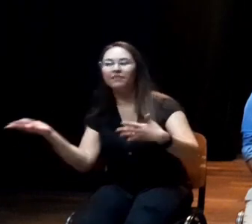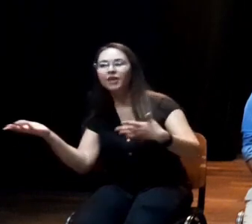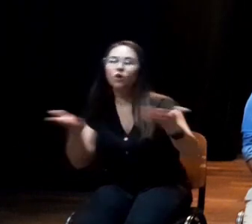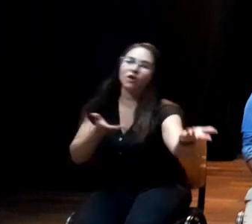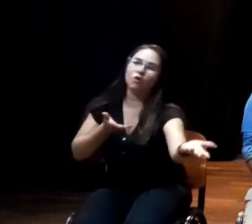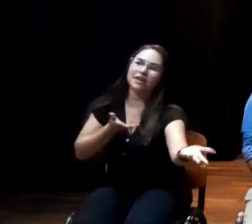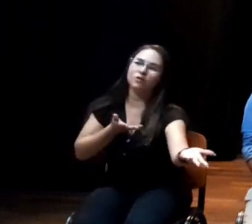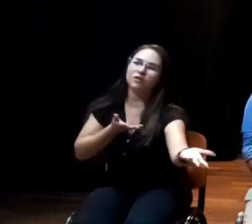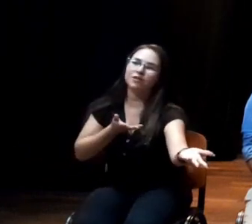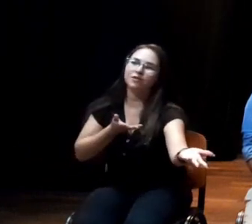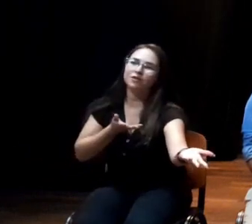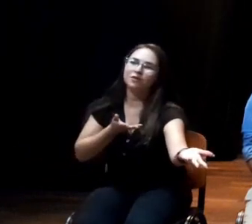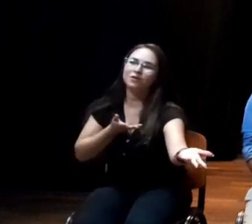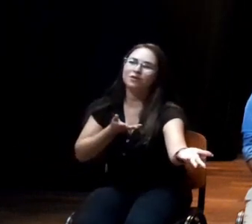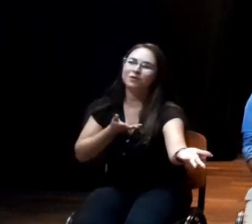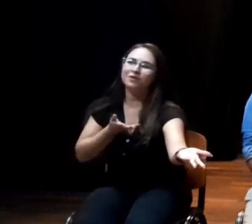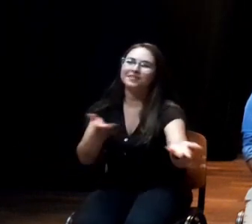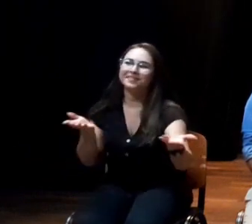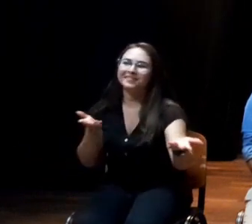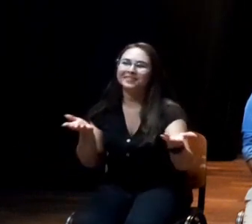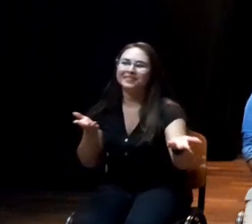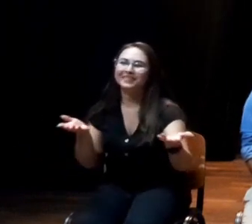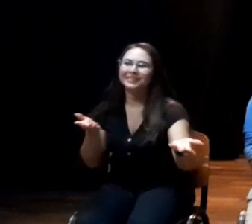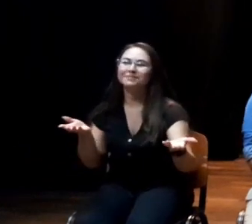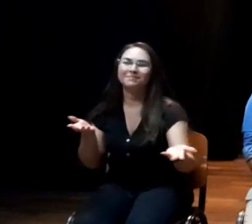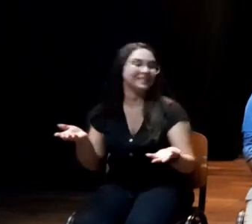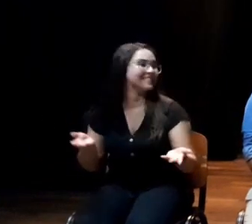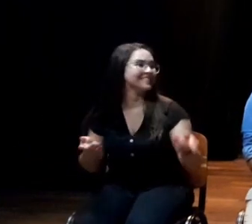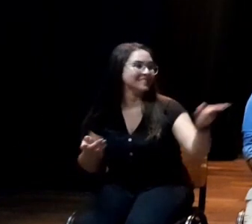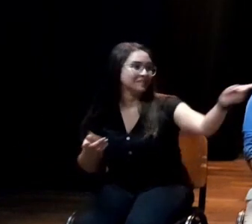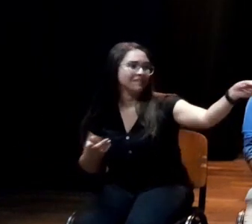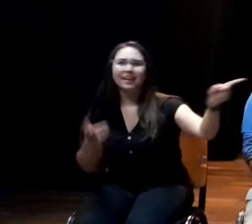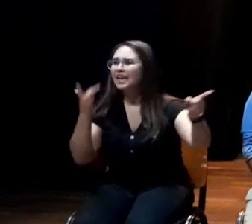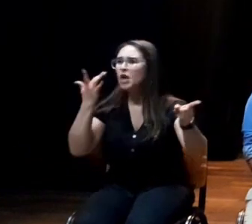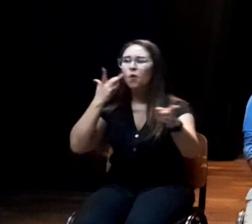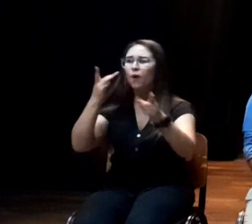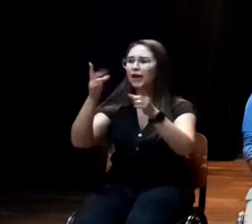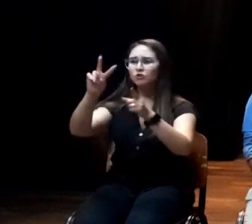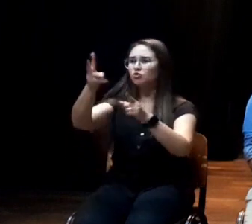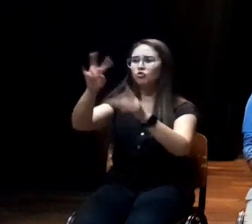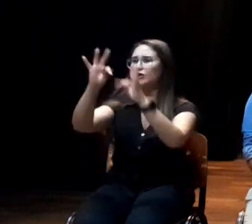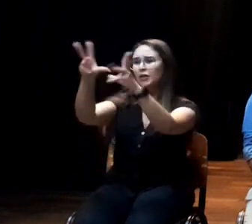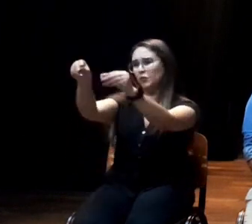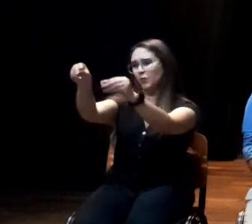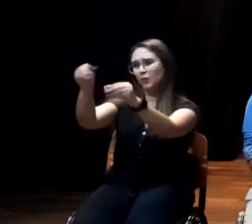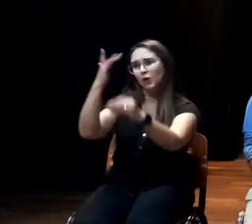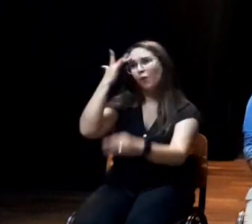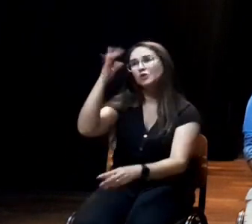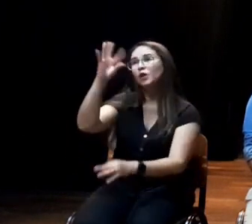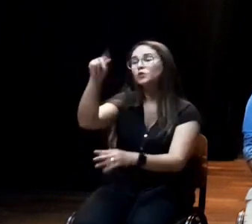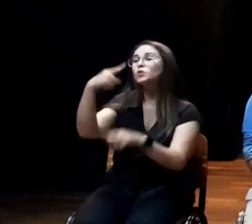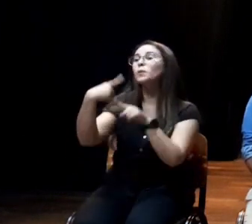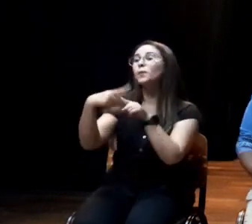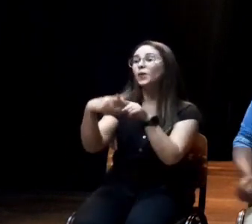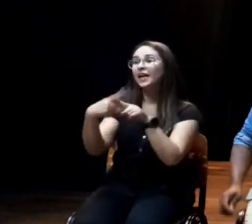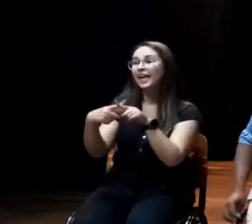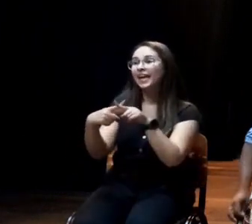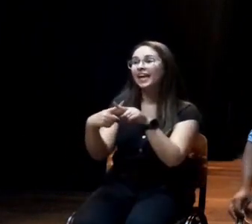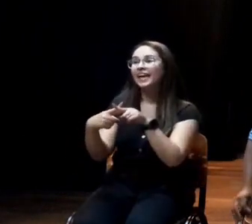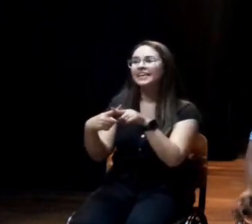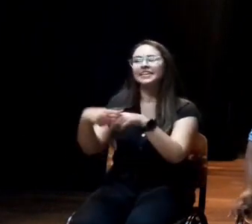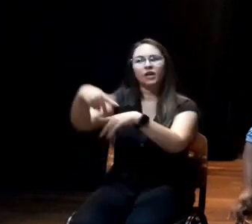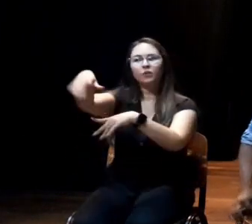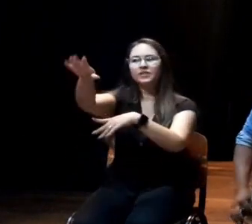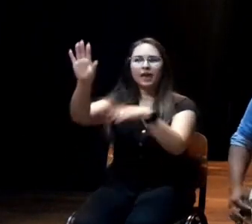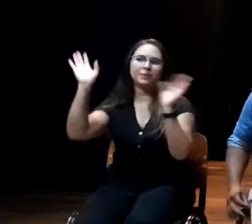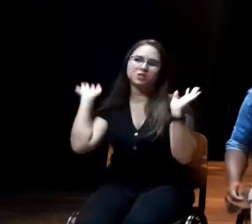É para ver ou... Eu acho que é tudo, né? Eu acho que é tudo, porque tem as performances